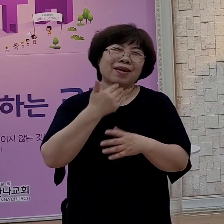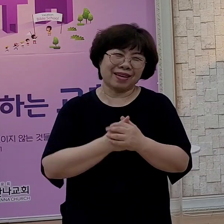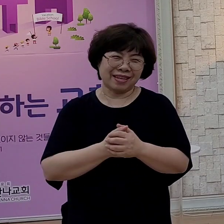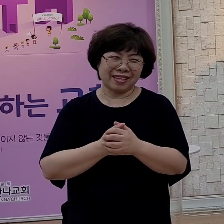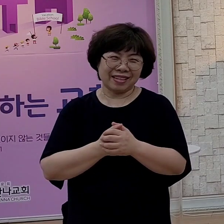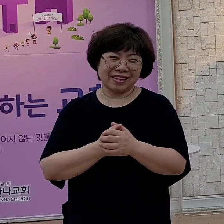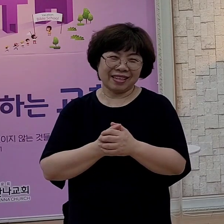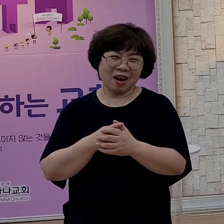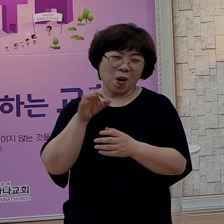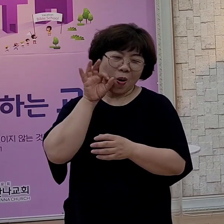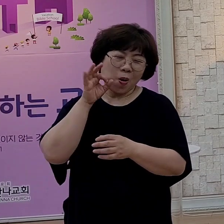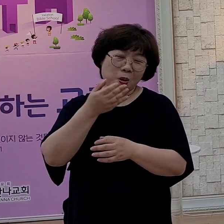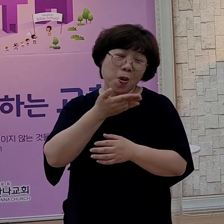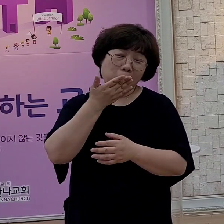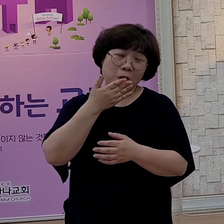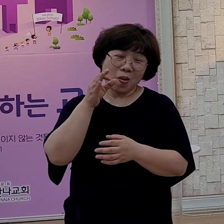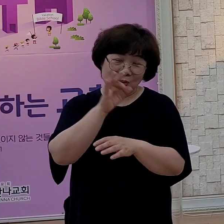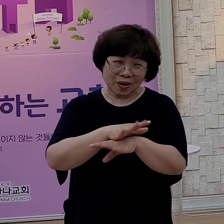사탕 사 먹을 거예요.